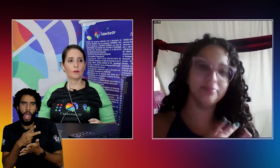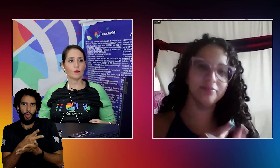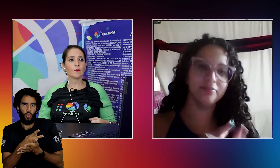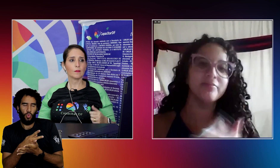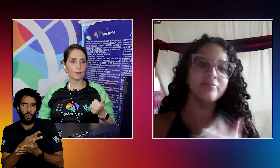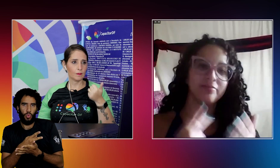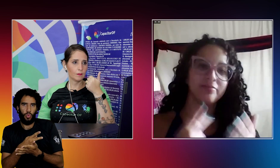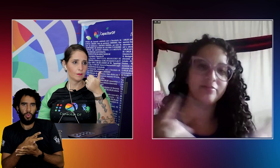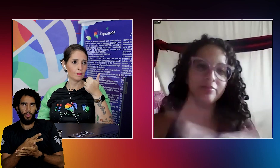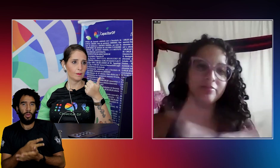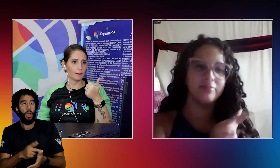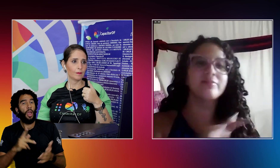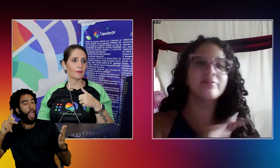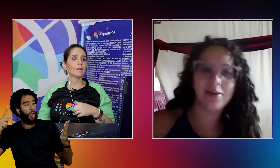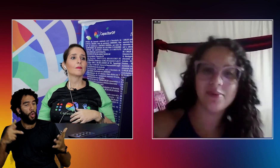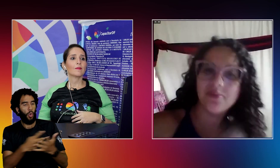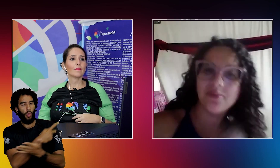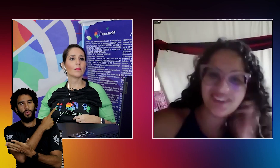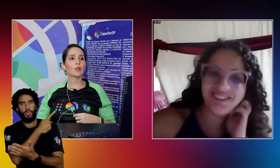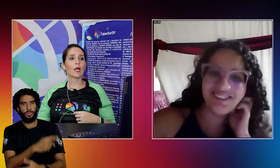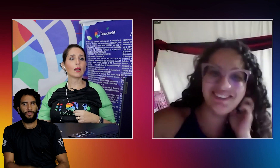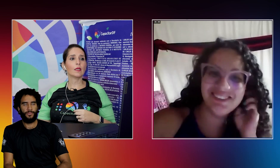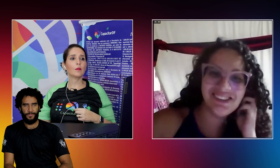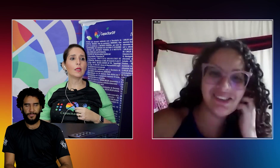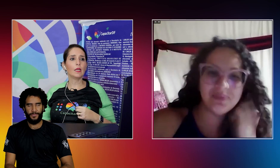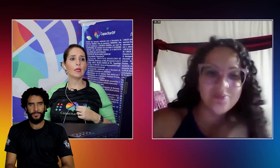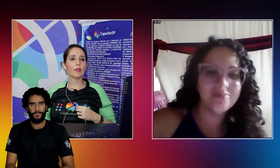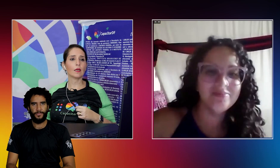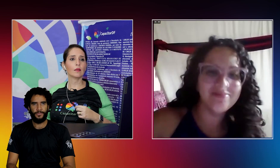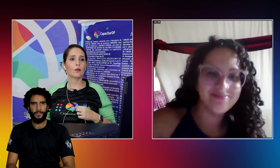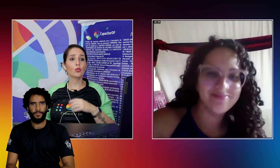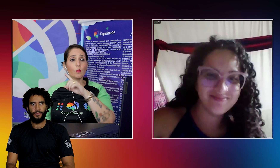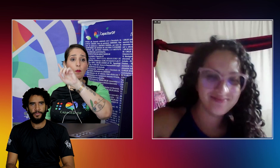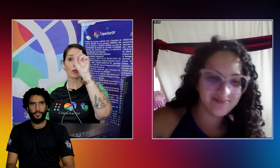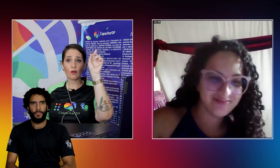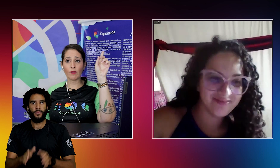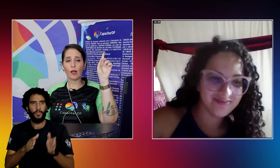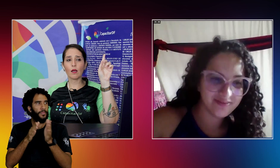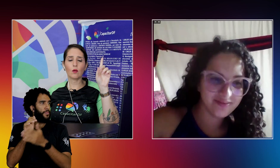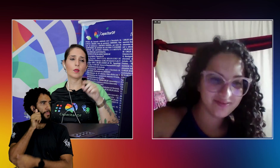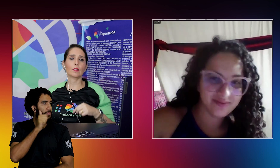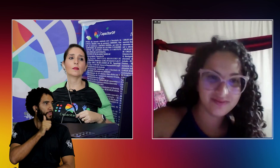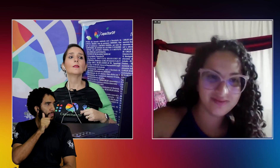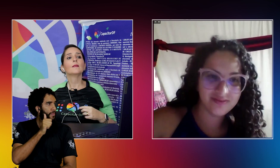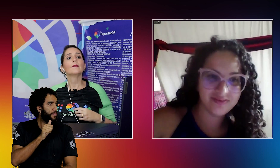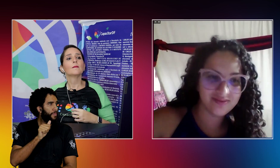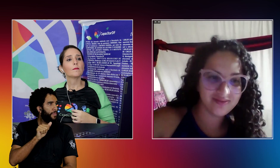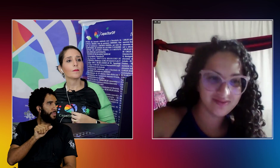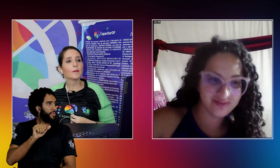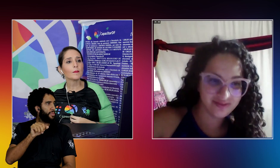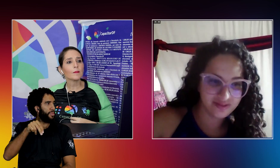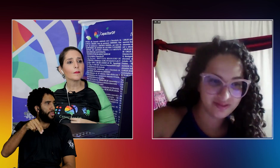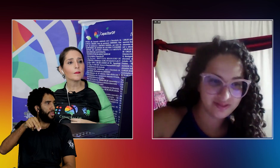Acontecer. Tá bom, obrigada. Por nada. Irmã Nina, última pessoa a falar agora.